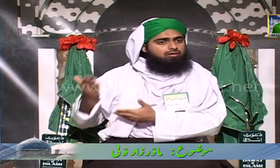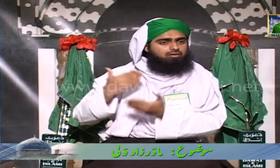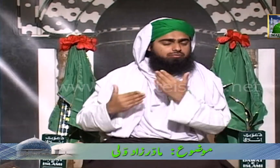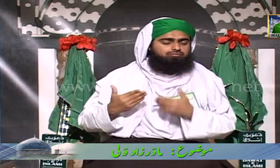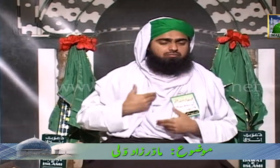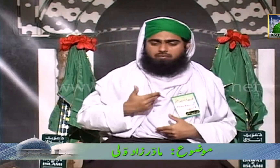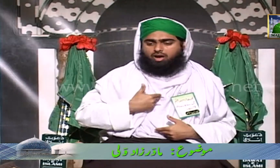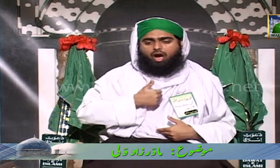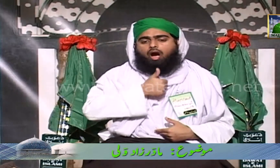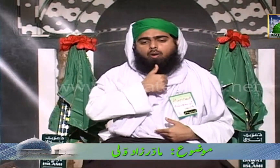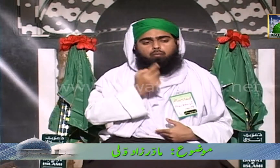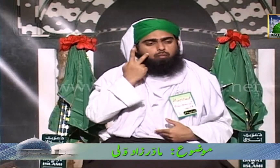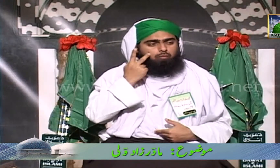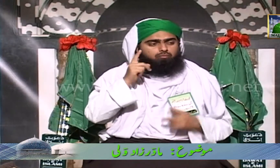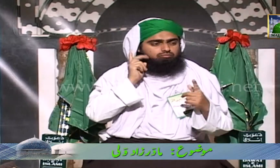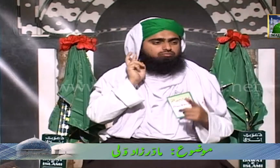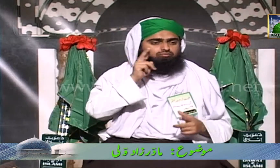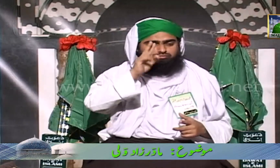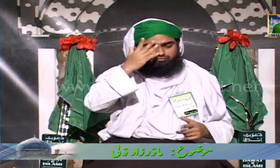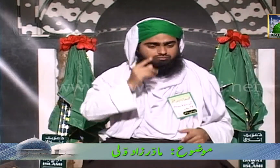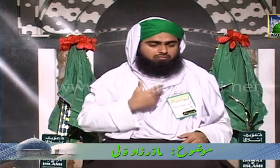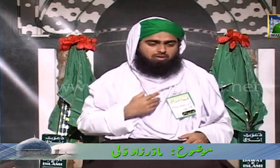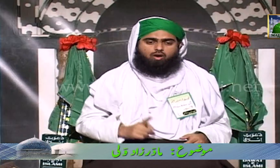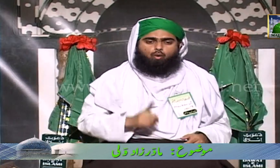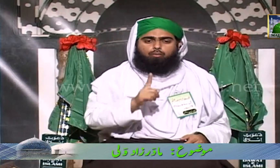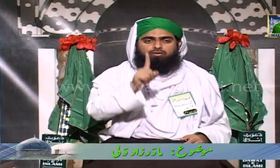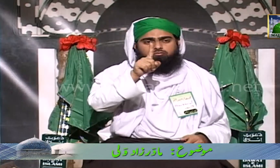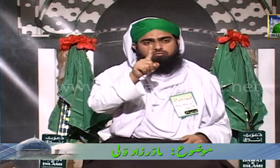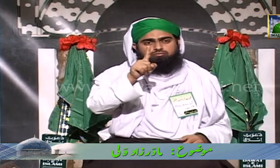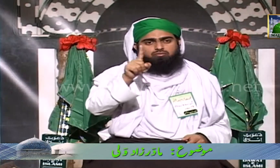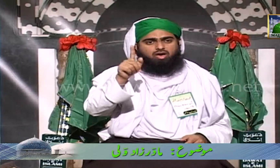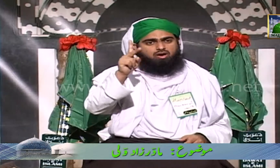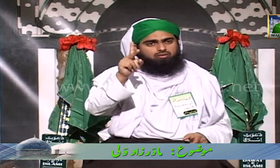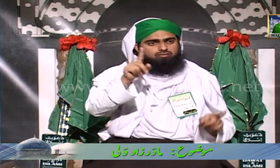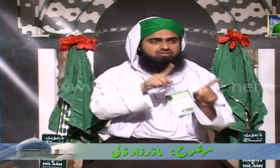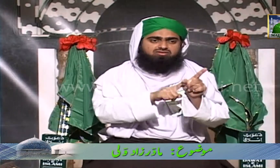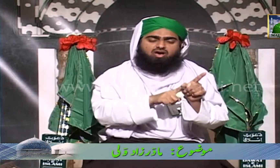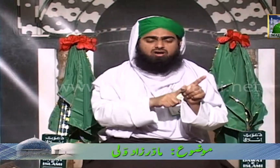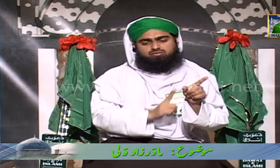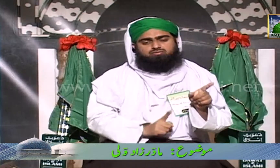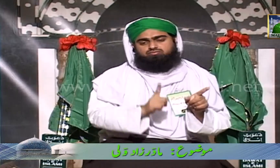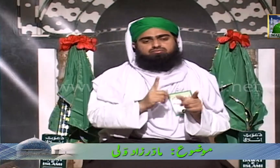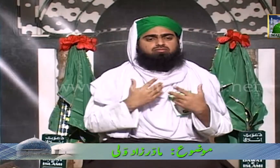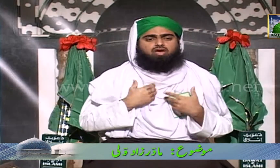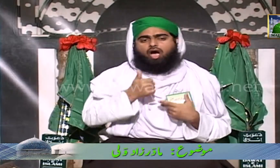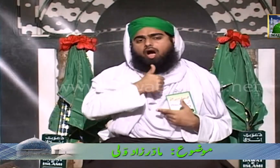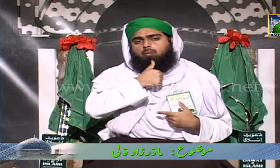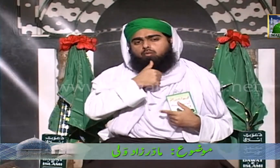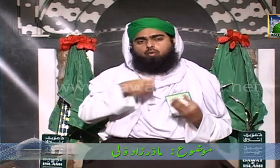ہی نہیں. وہ چھوٹا تھا، 1.5-2 سال کا دودھ پیتا بچہ تھا. ہمارے والد فوت ہو گئے تھے، حج کے لیے گئے، وہیں انتقال فرمایا. مینا میں لو بہت چلی